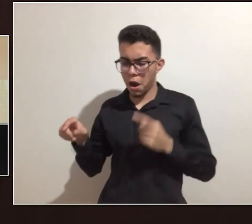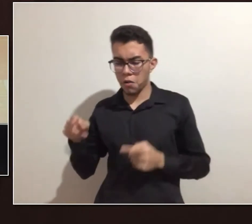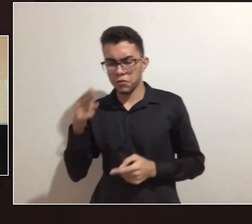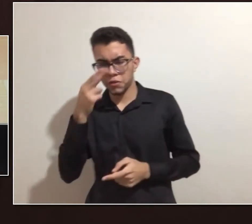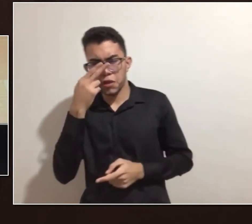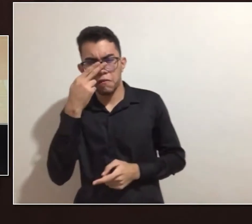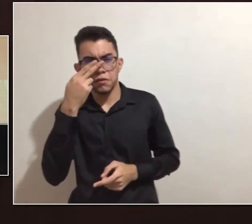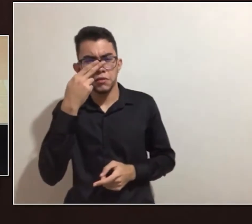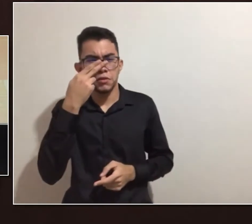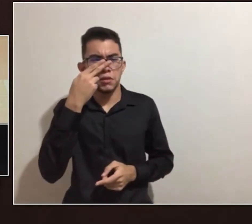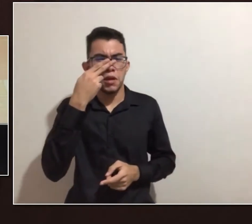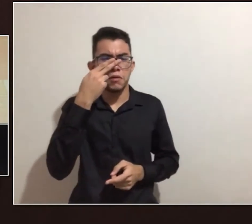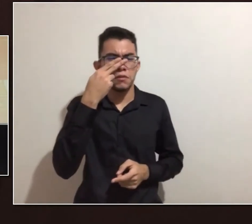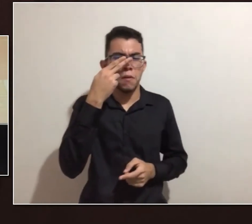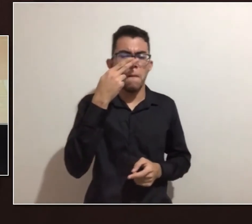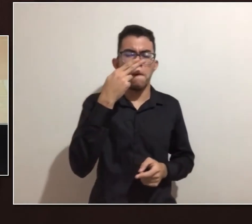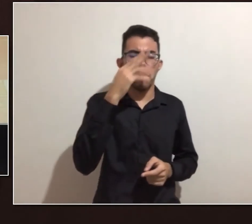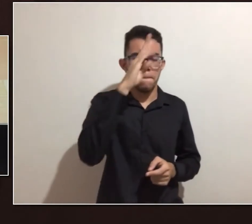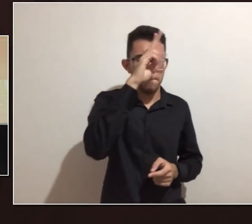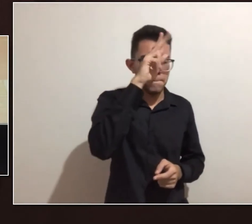Os cristãos eram contra.